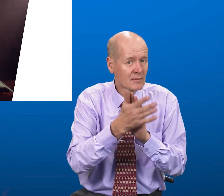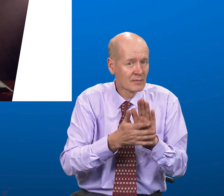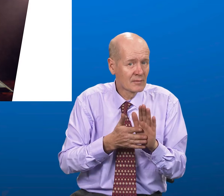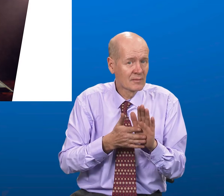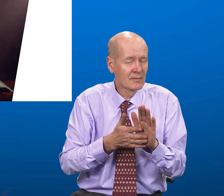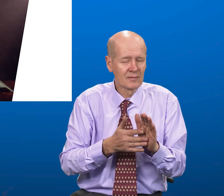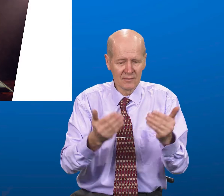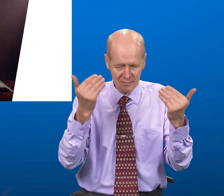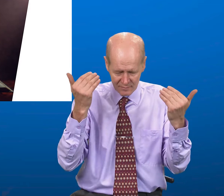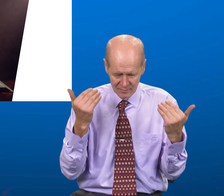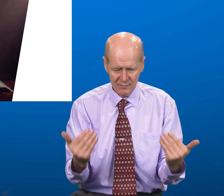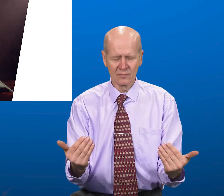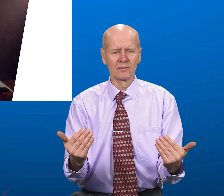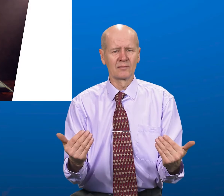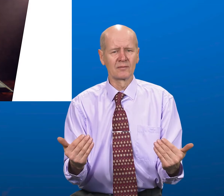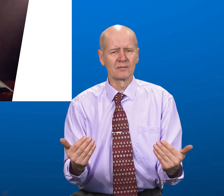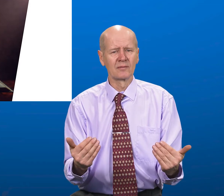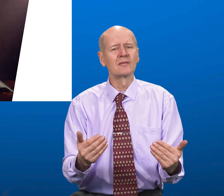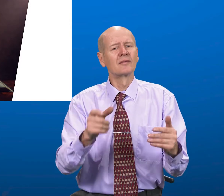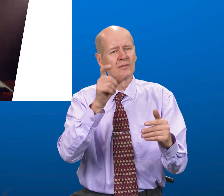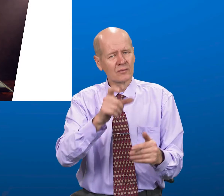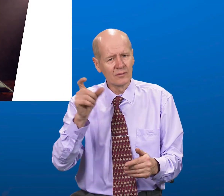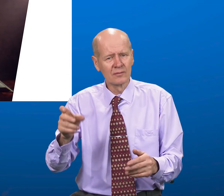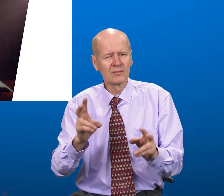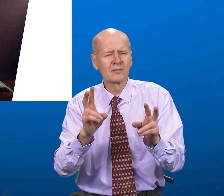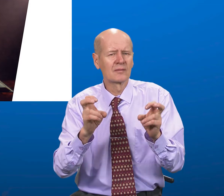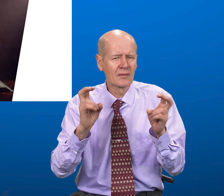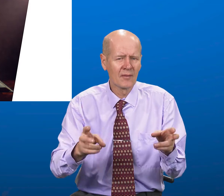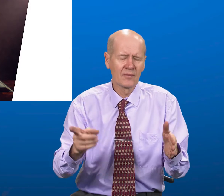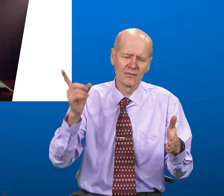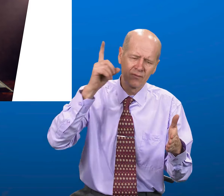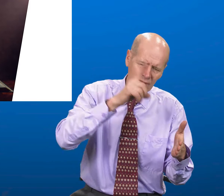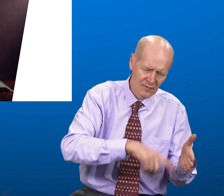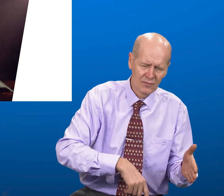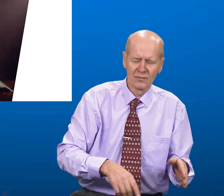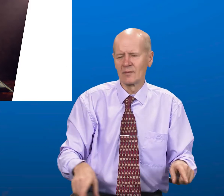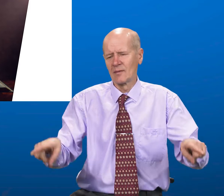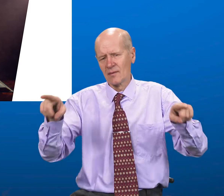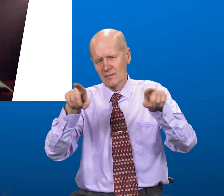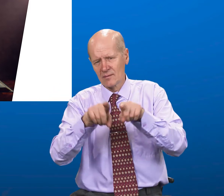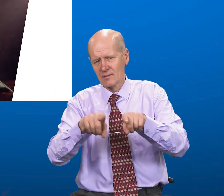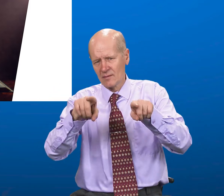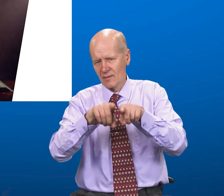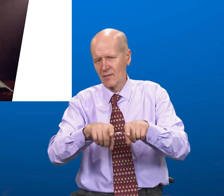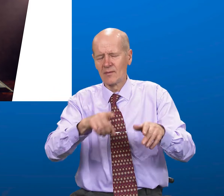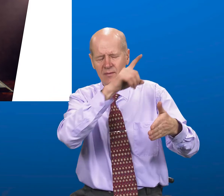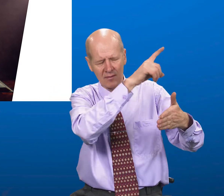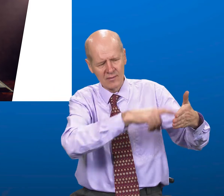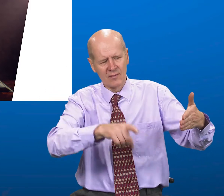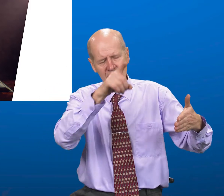Почему важно понимать эти слова живущим в современном мире людям, как христианам, так и